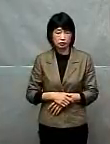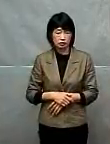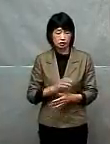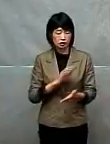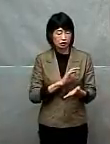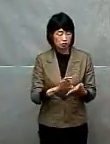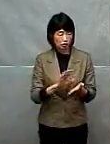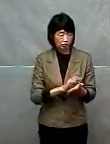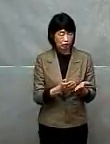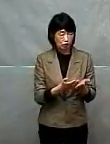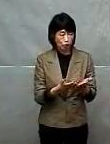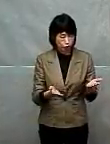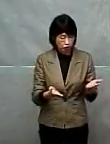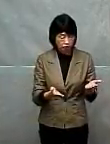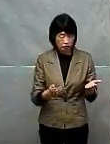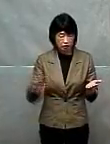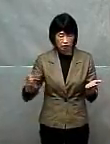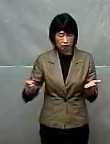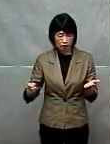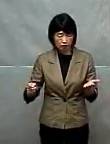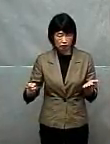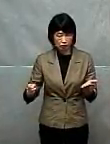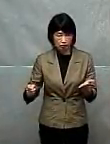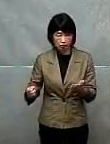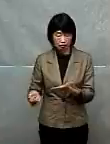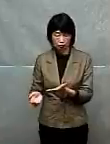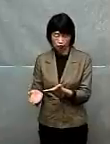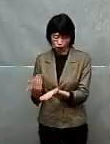のところと照合してあったところは